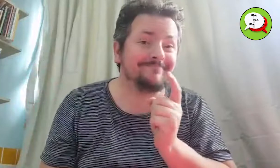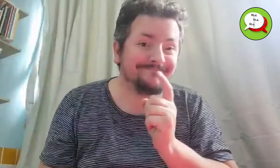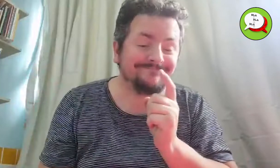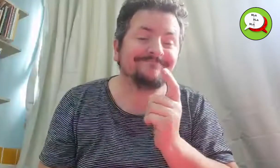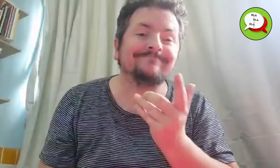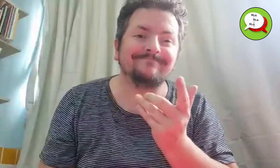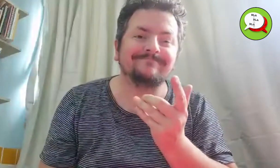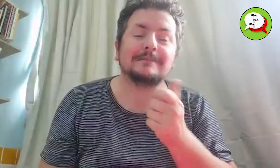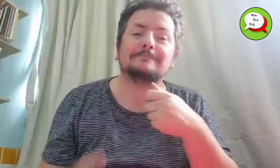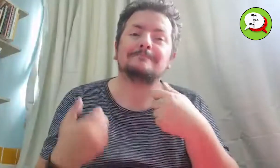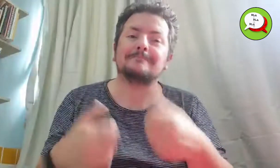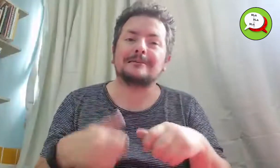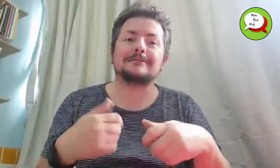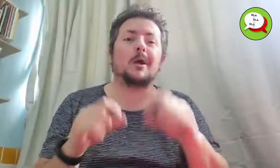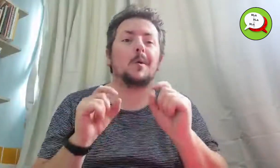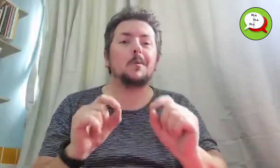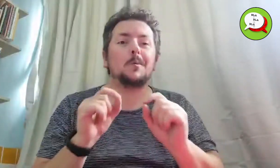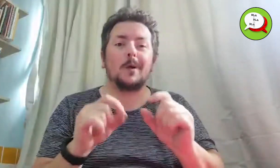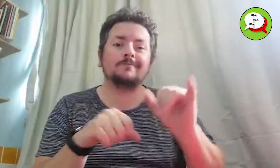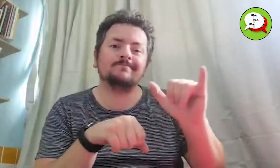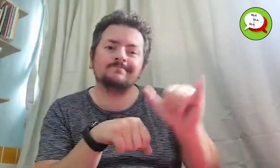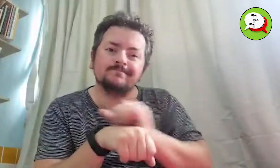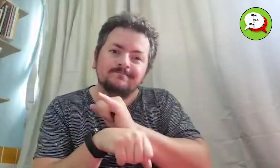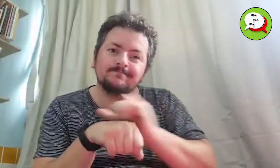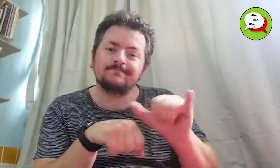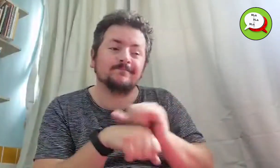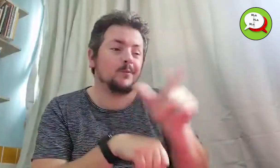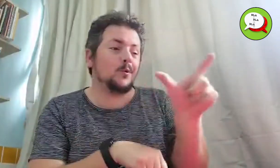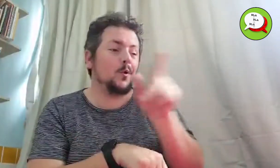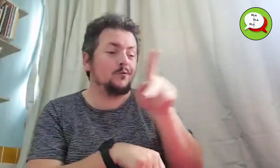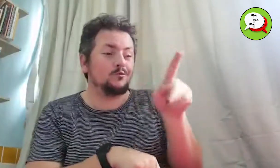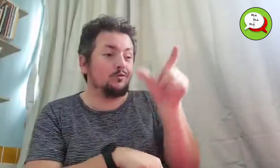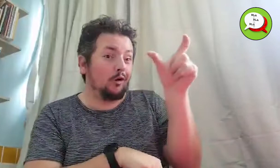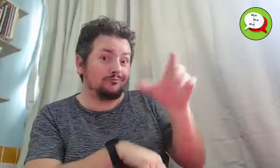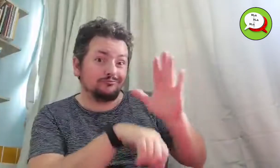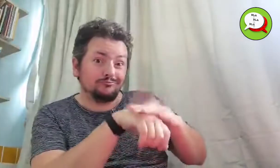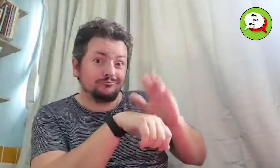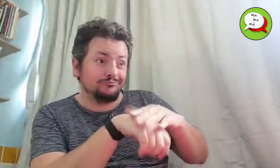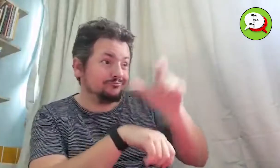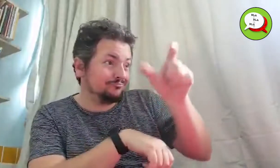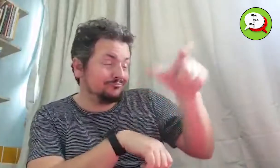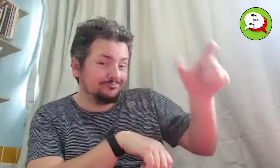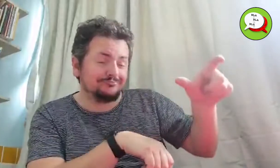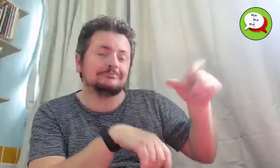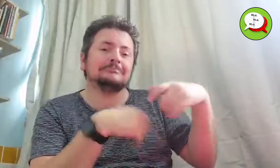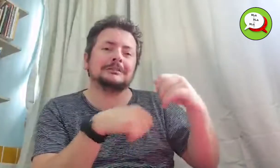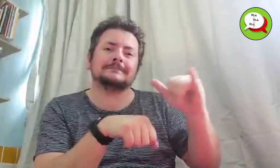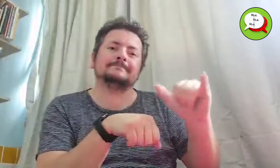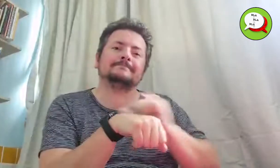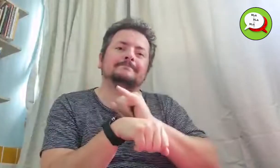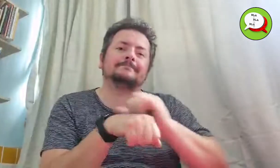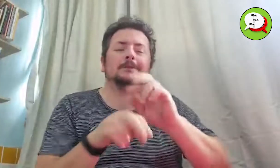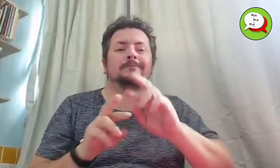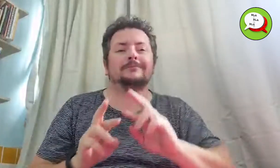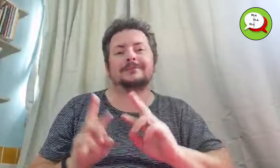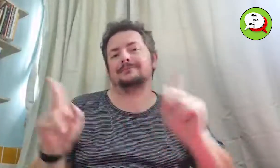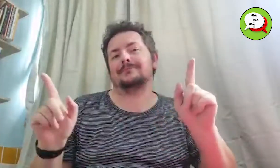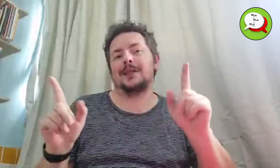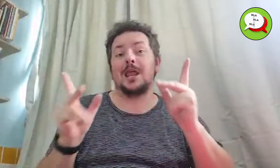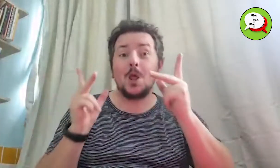não é mesmo? Então, o professor ele vai precisar utilizar de estratégias diferenciadas, iguais os professores,